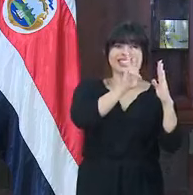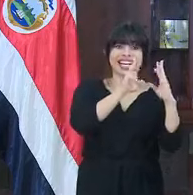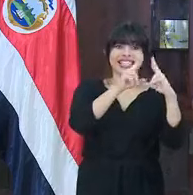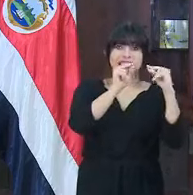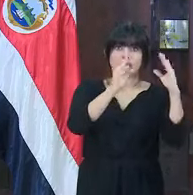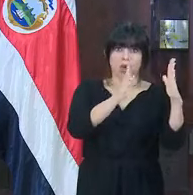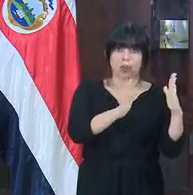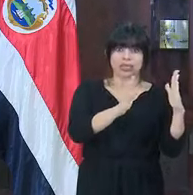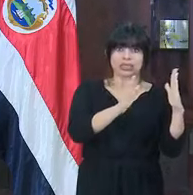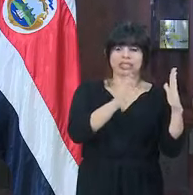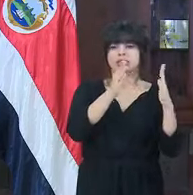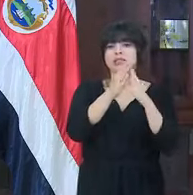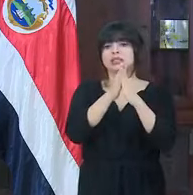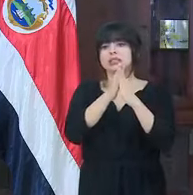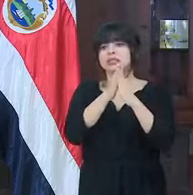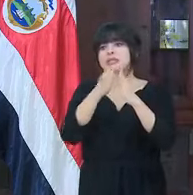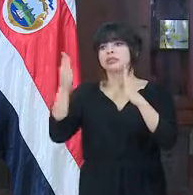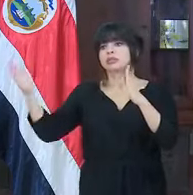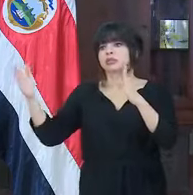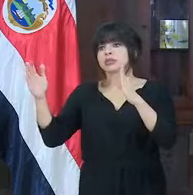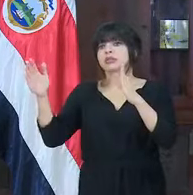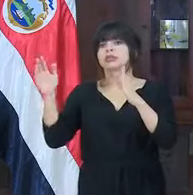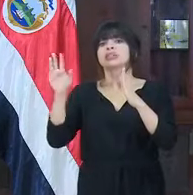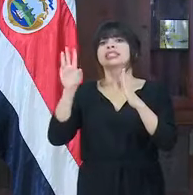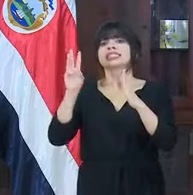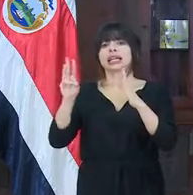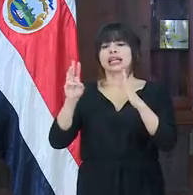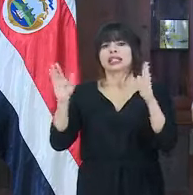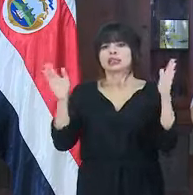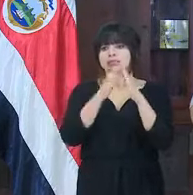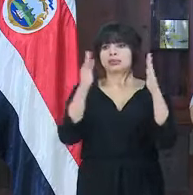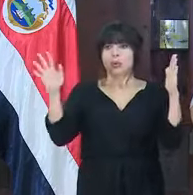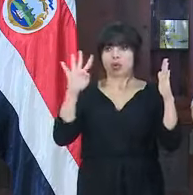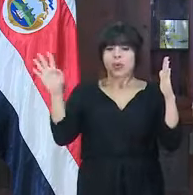son nicaragüenses, y de esos 44 también 6 son menores.